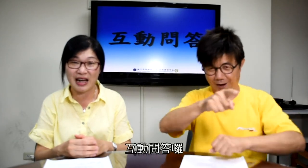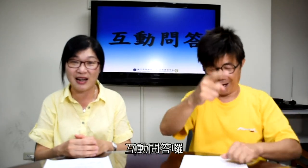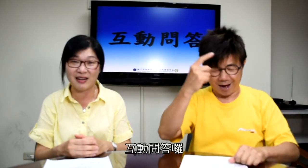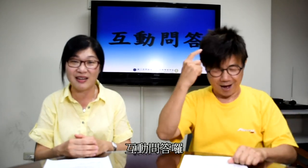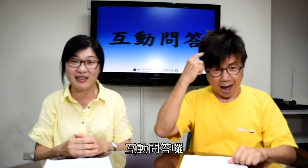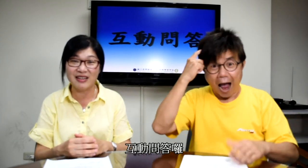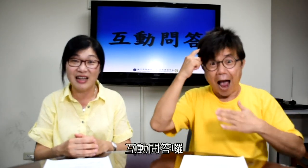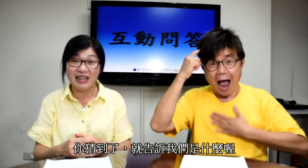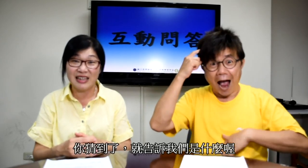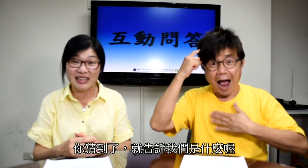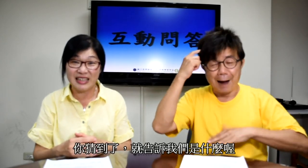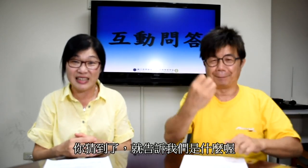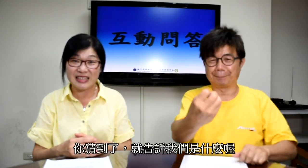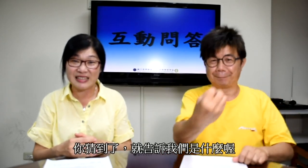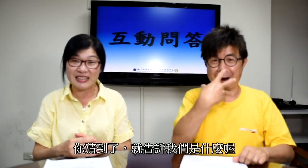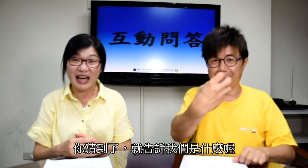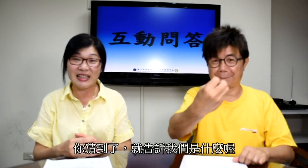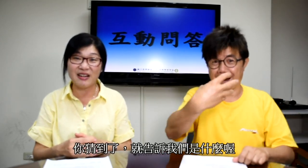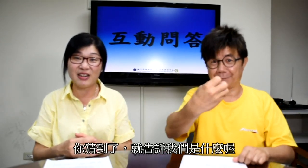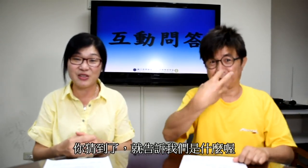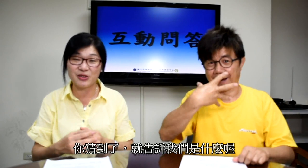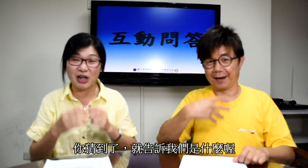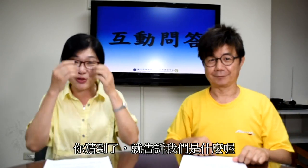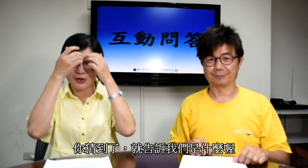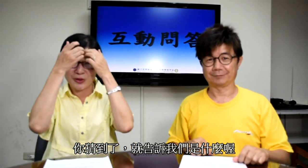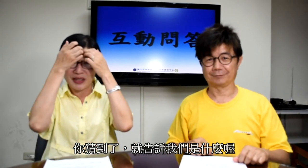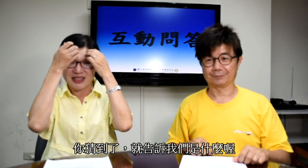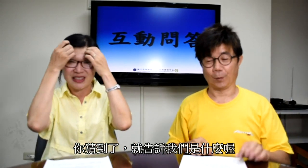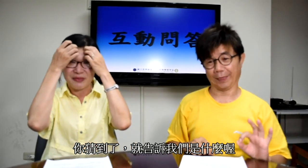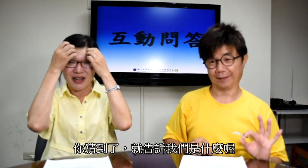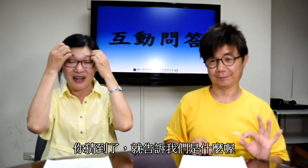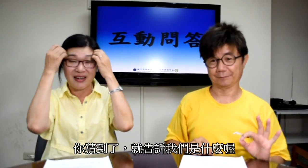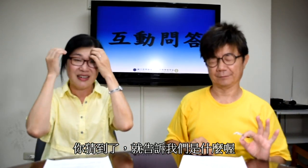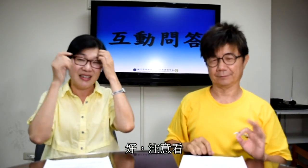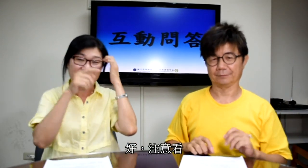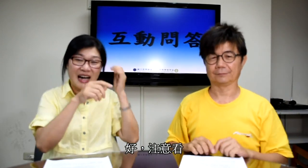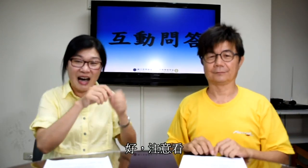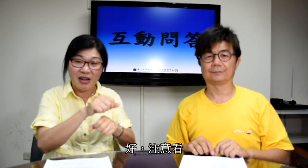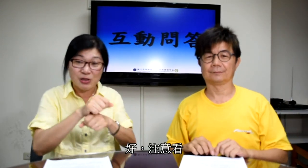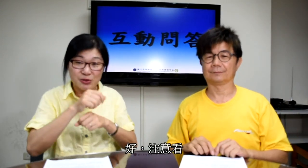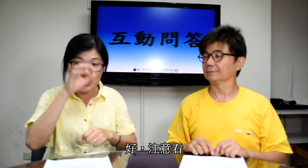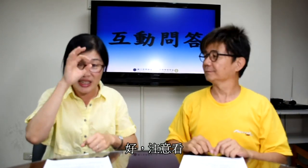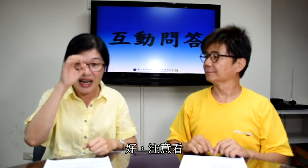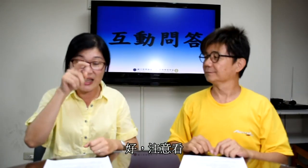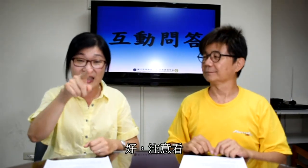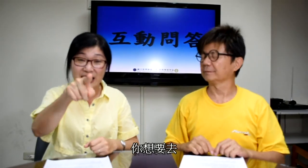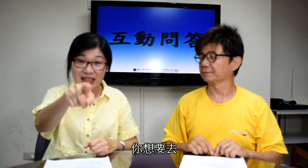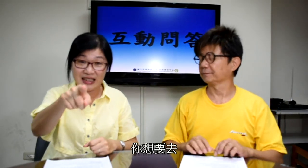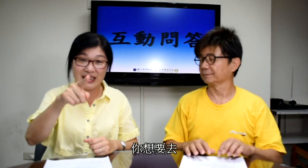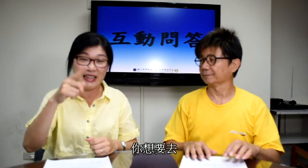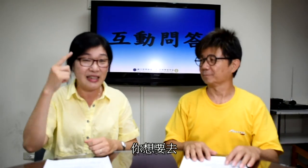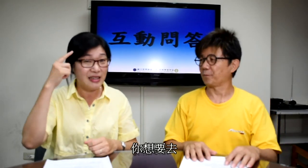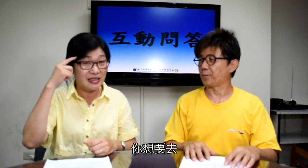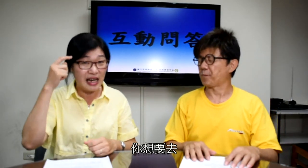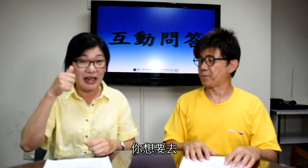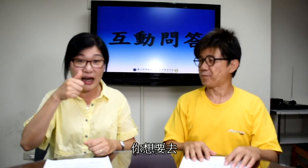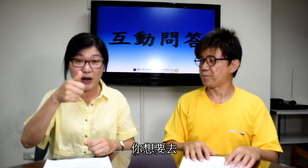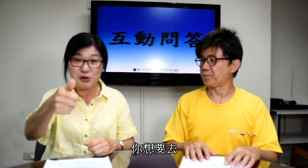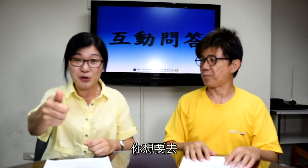咯，你猜到了就告诉我们是什么。好，注意看，你想要去